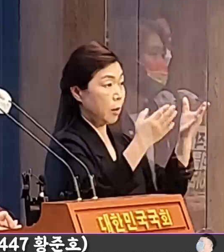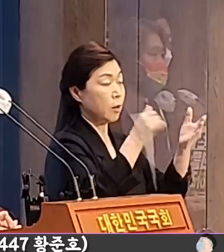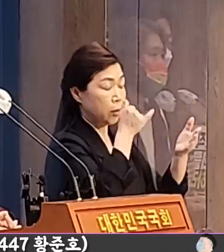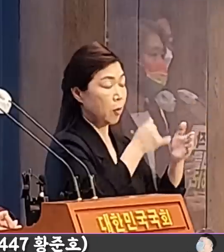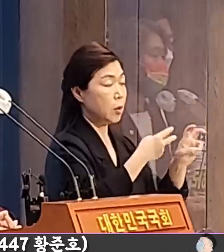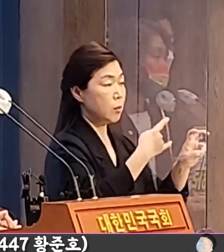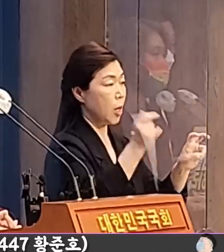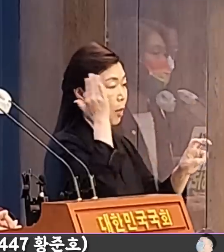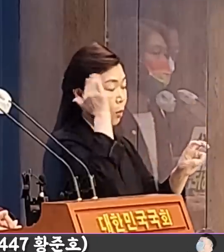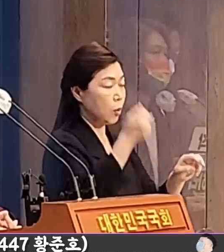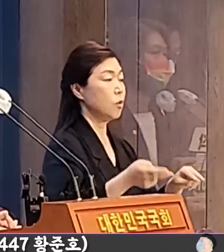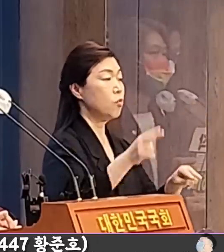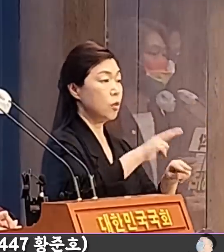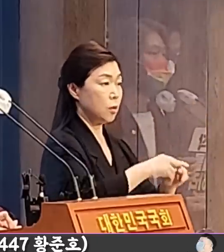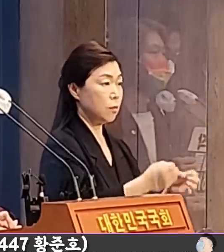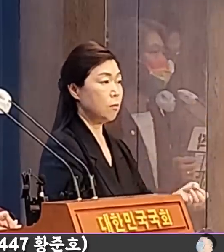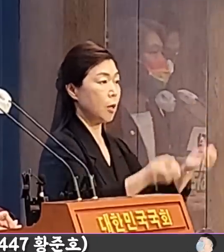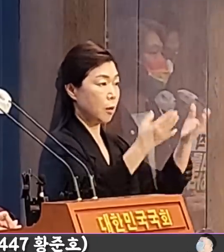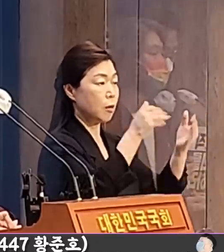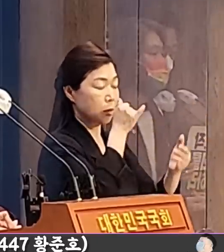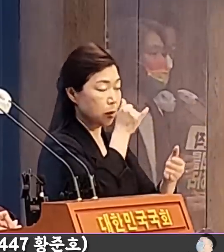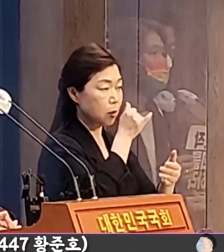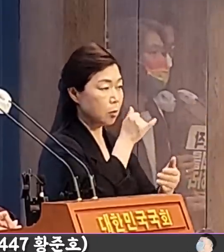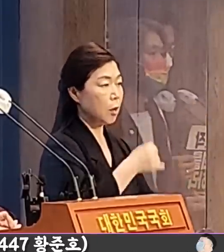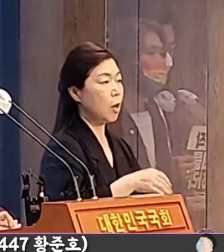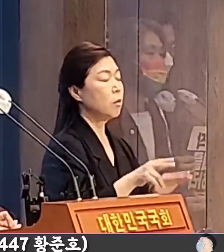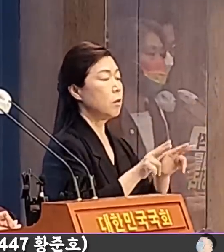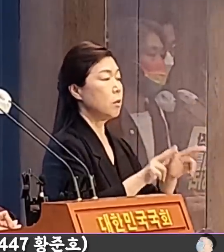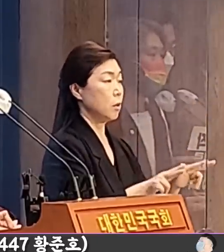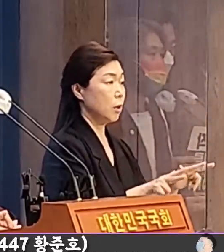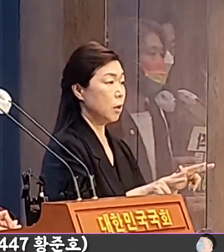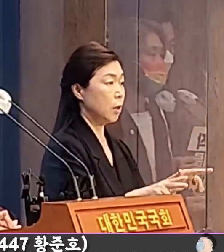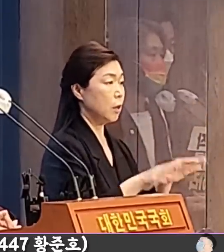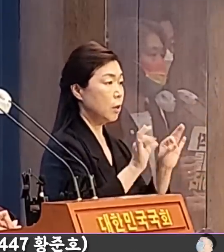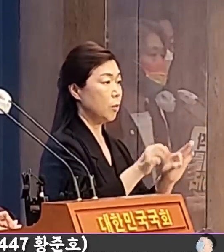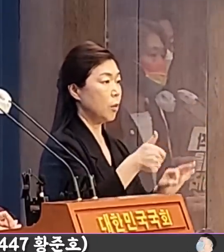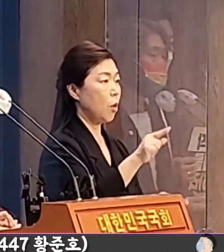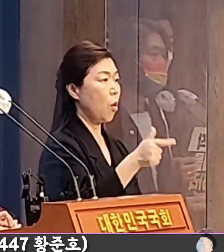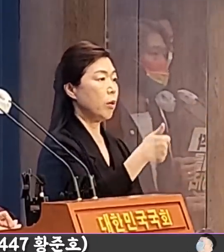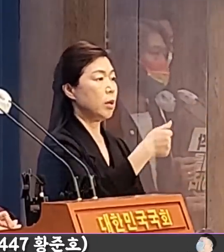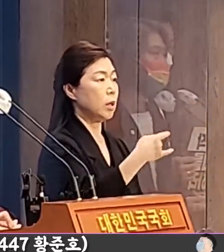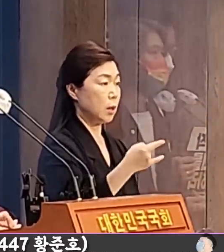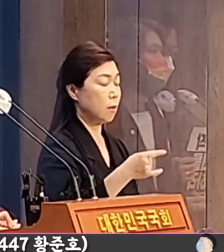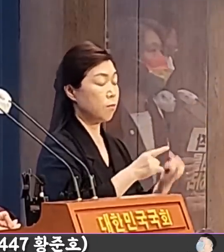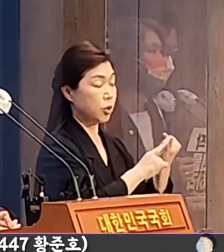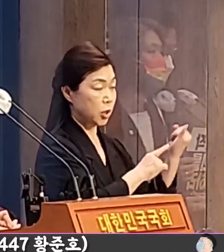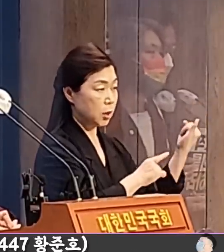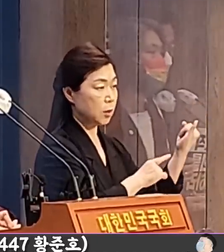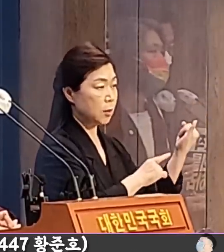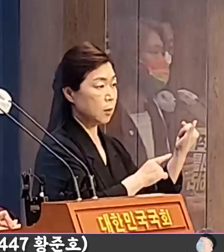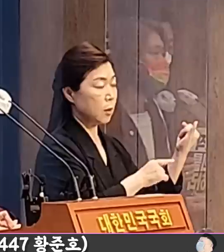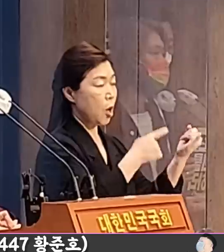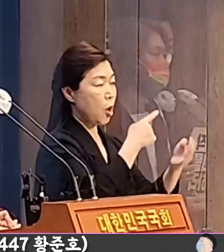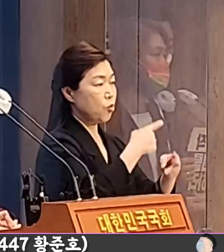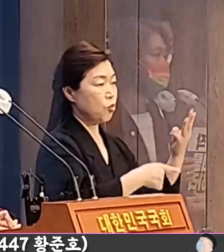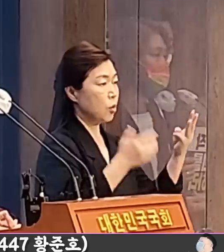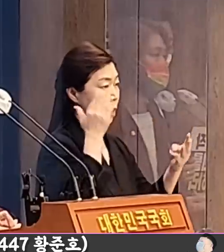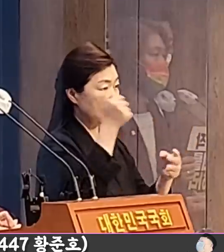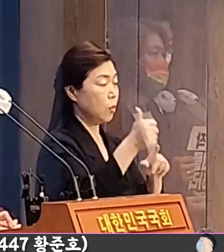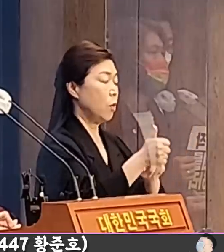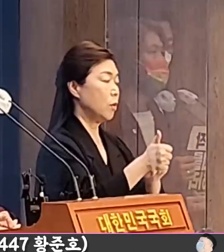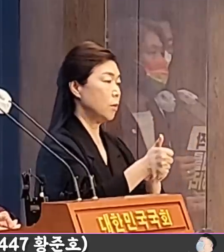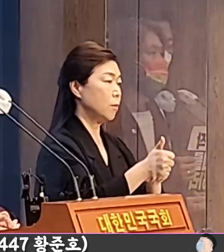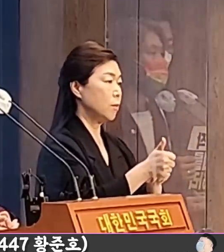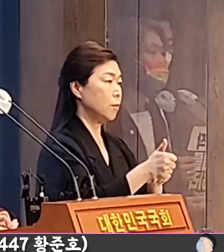취임식을 치렀습니다. 이제 김건희 씨와 윤석열